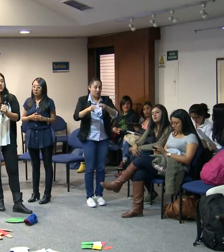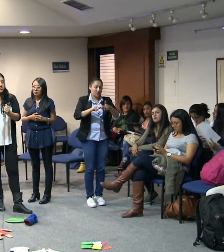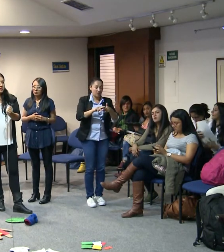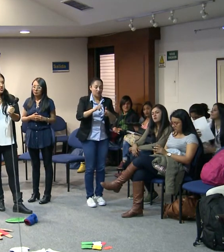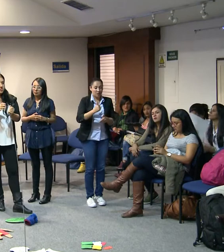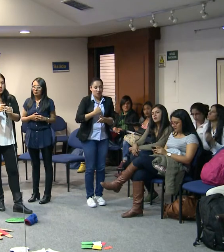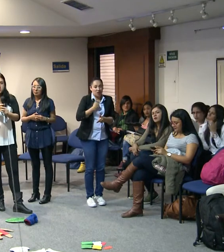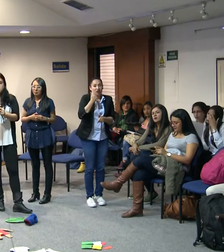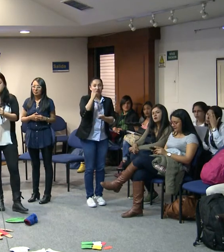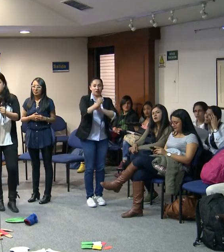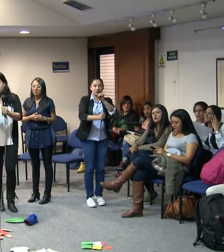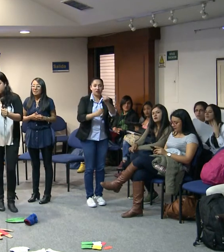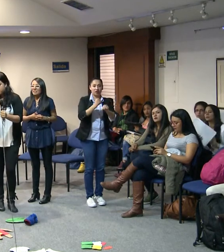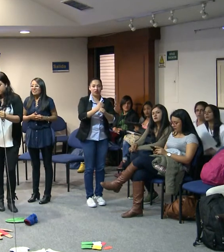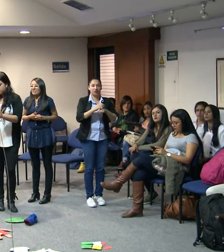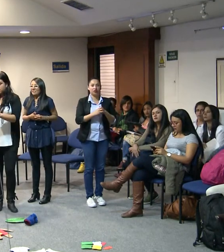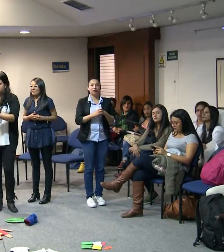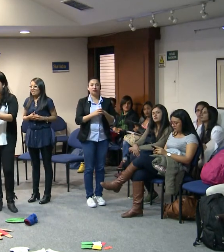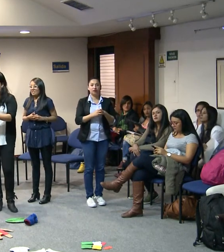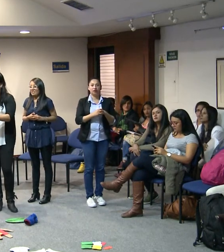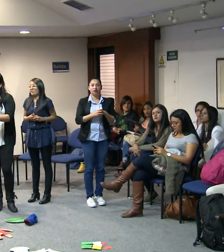¿Alguien más?